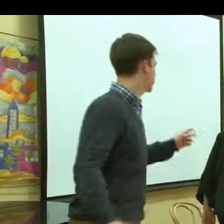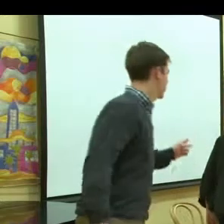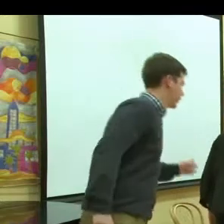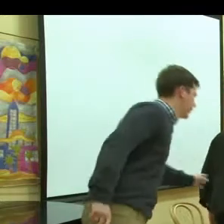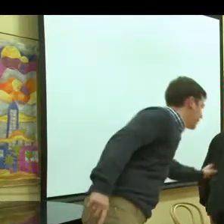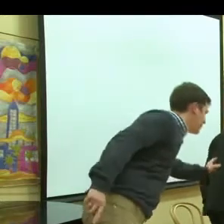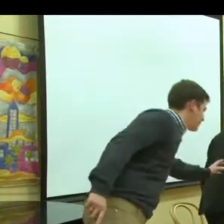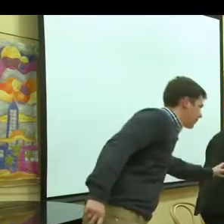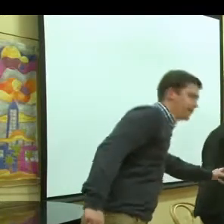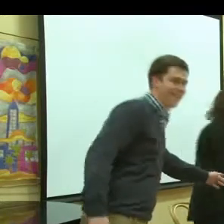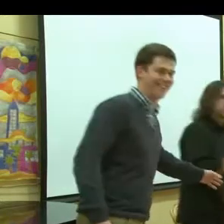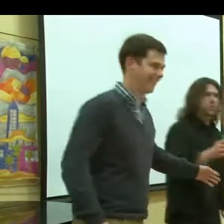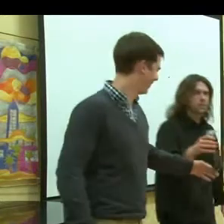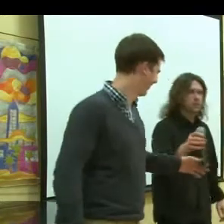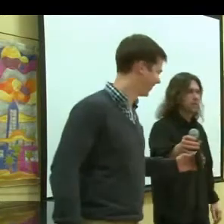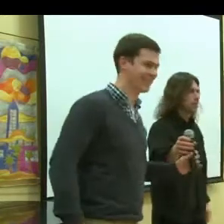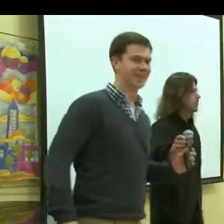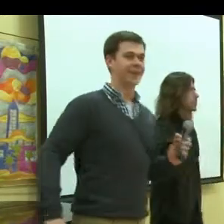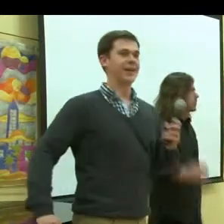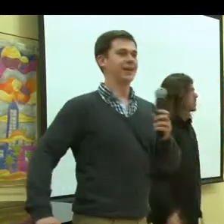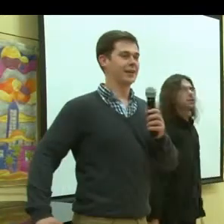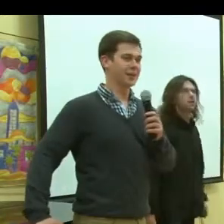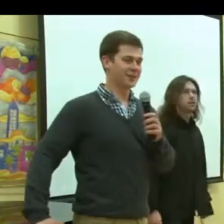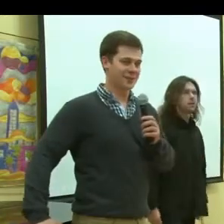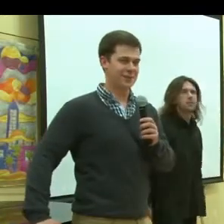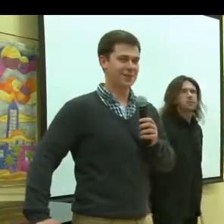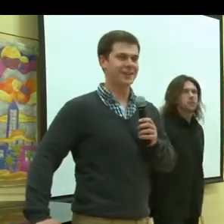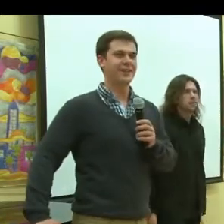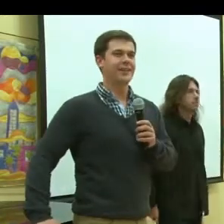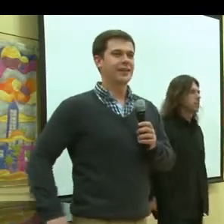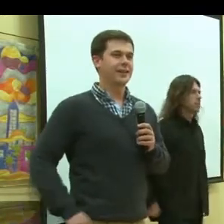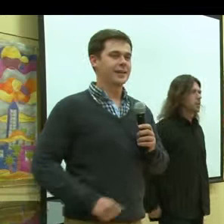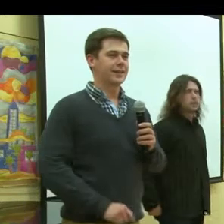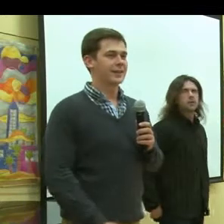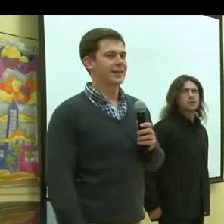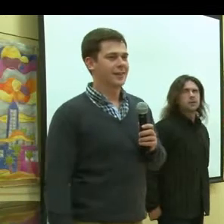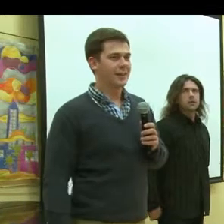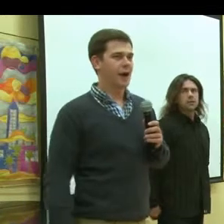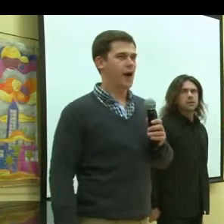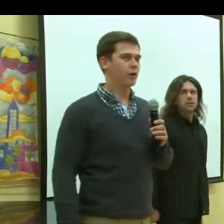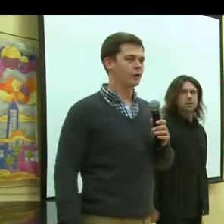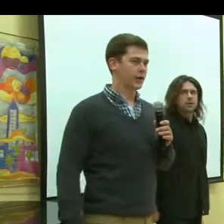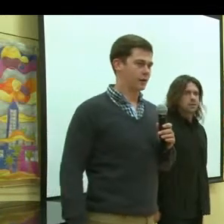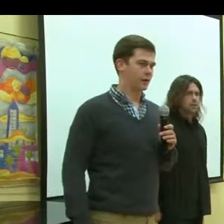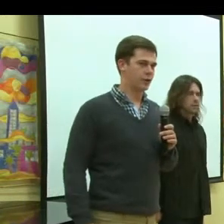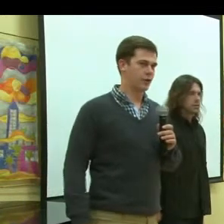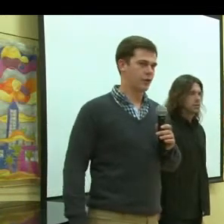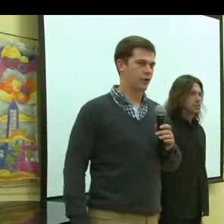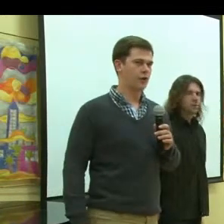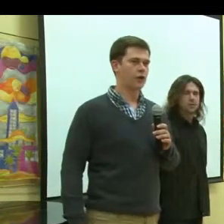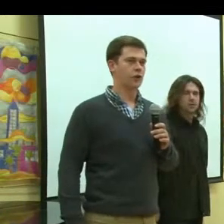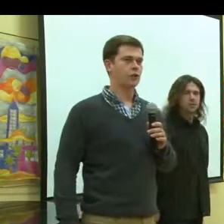się nie, to jest trzecie pytanie. A, jeszcze trzecie, przepraszam. I trzecie pytanie. O